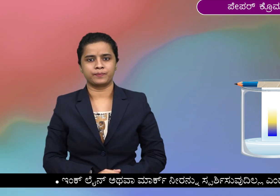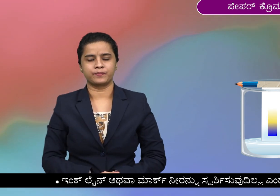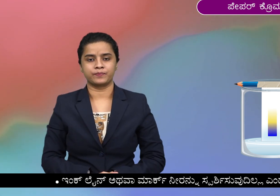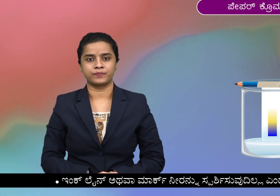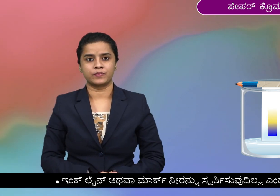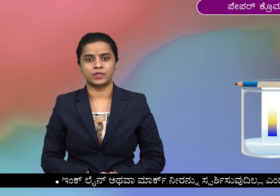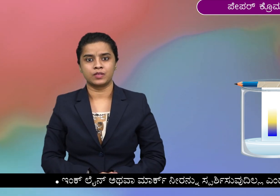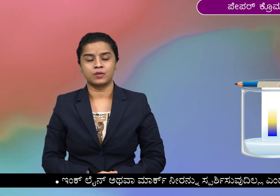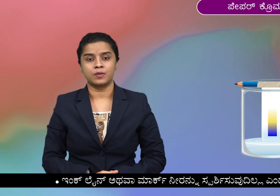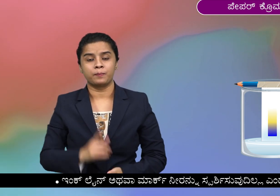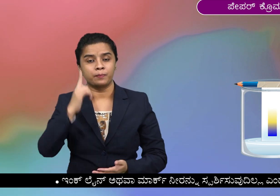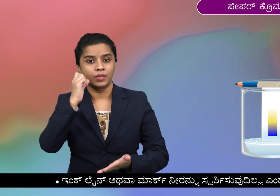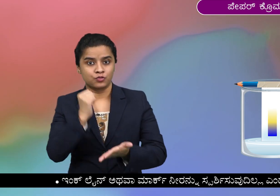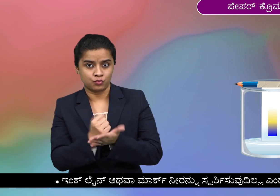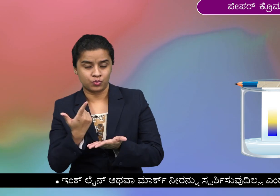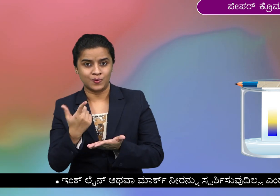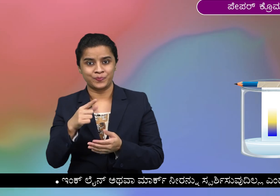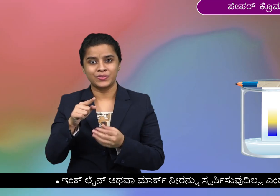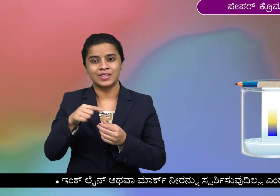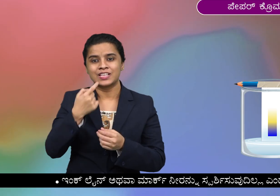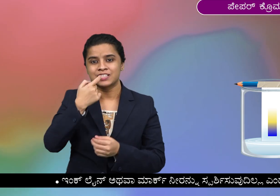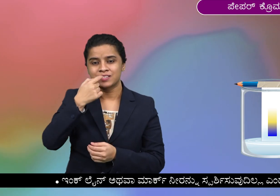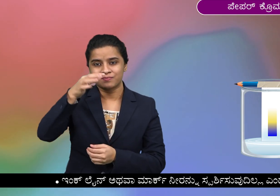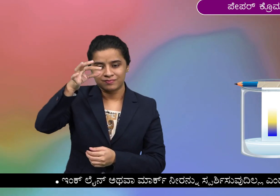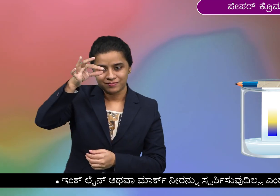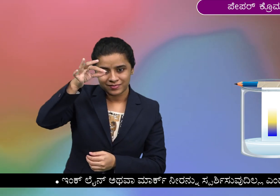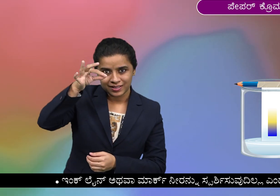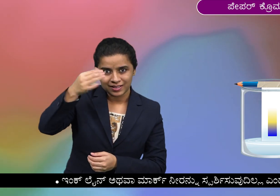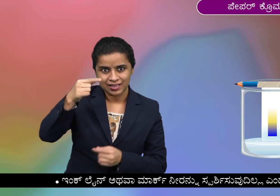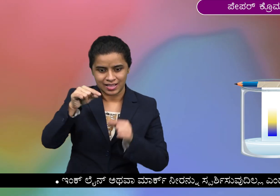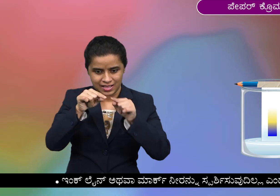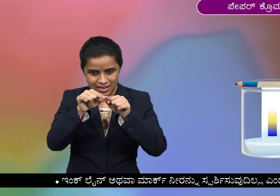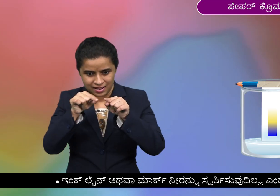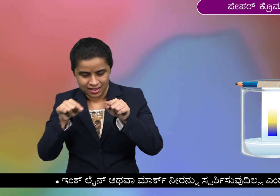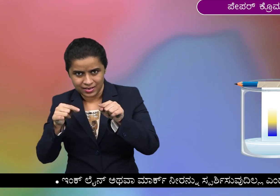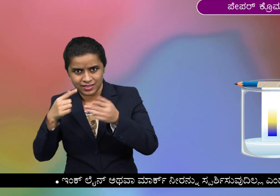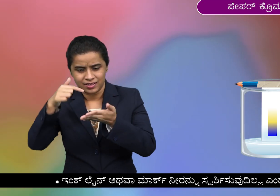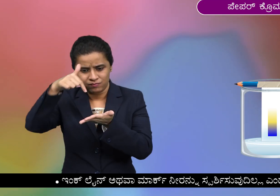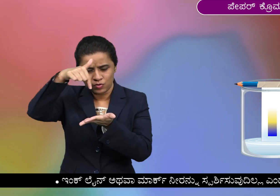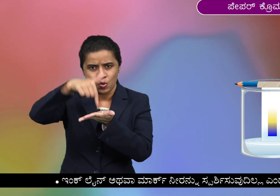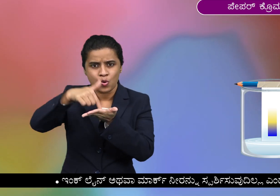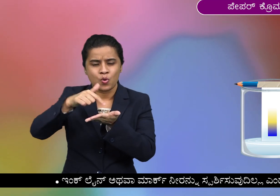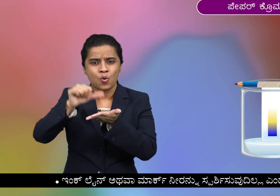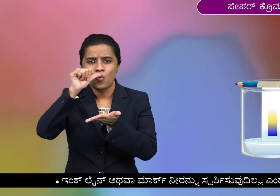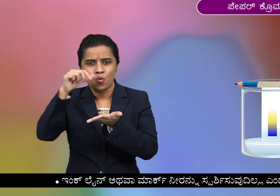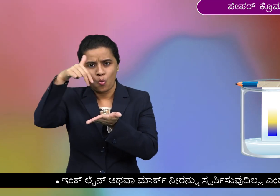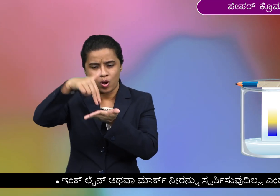ಇಂಕ್ ಲೈನ್ ಅಥವಾ ಮಾರ್ಕ್ ನೀರನ್ನು ಸ್ಪರ್ಶಿಸುವುದಿಲ್ಲ ಎಂದು ಖಚಿತಪಡಿಸಿಕೊಳ್ಳಿ.